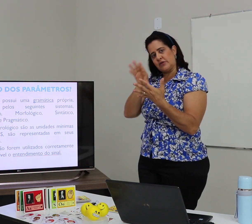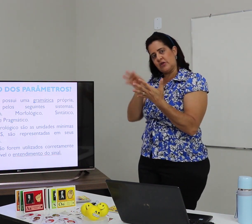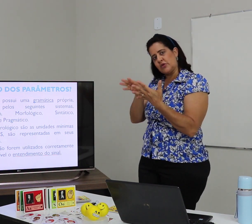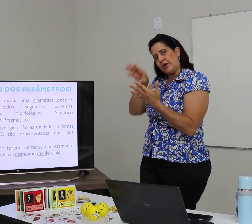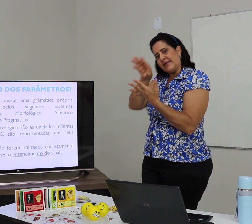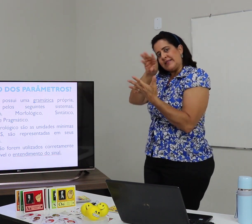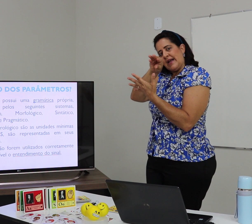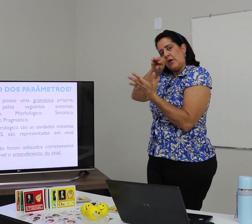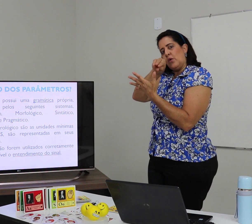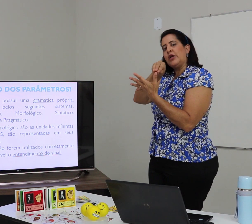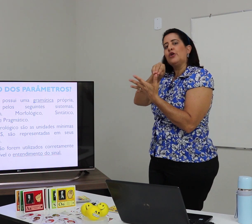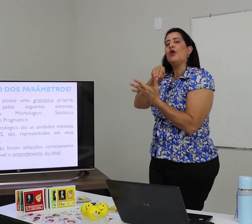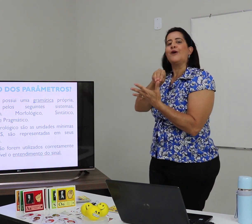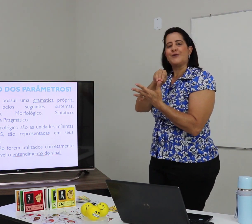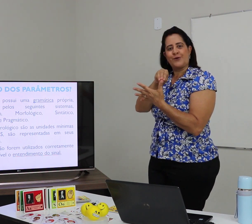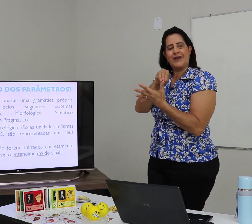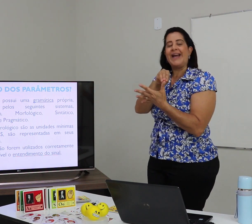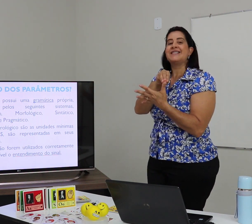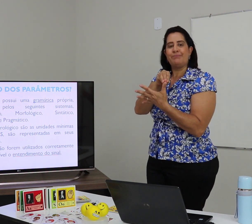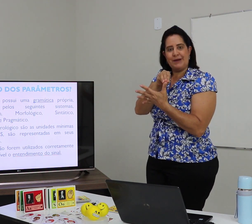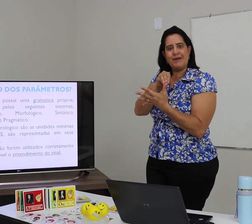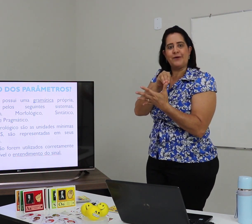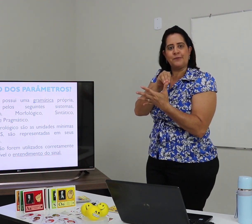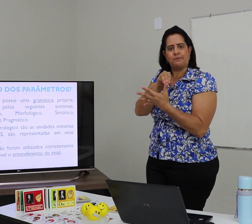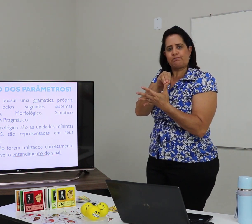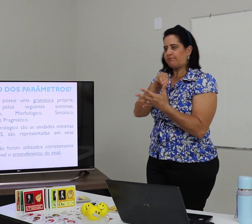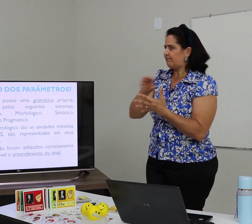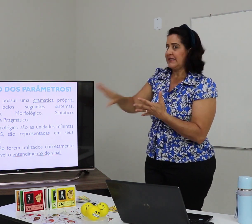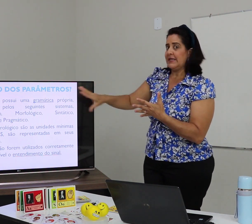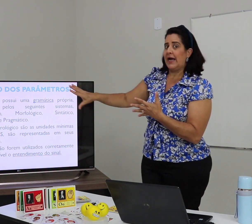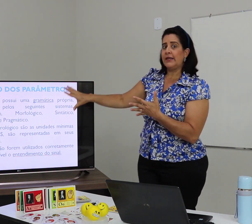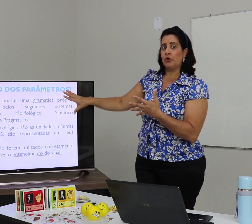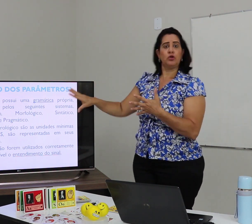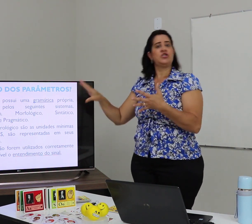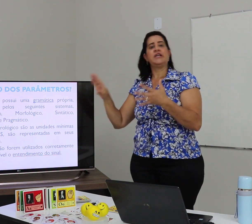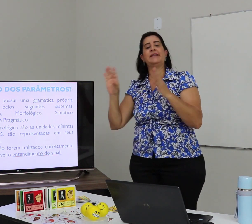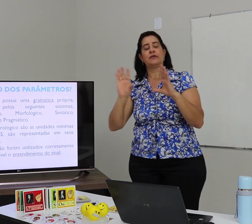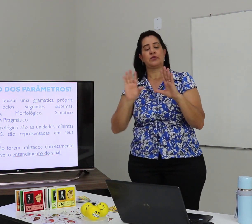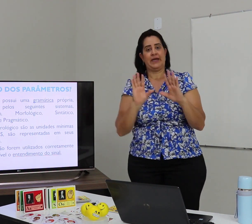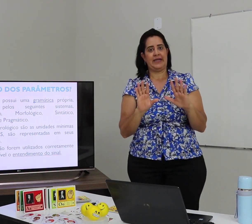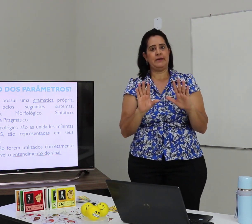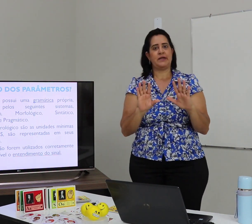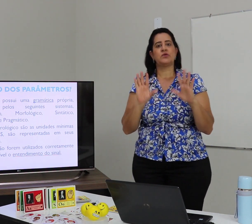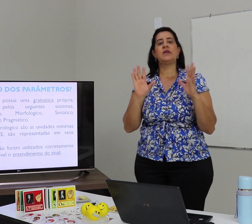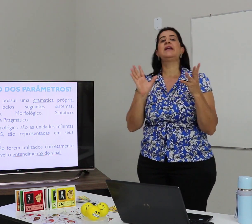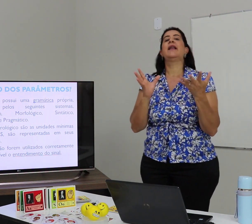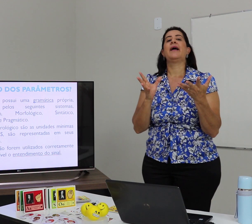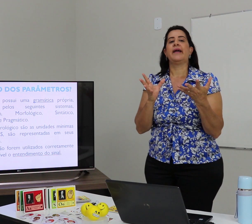vamos conhecer o quirológico, que é esse primeiro. A quirologia dentro da Libras, o que ela é?